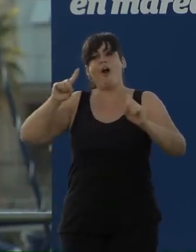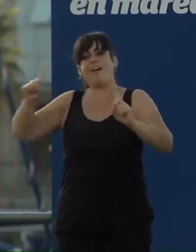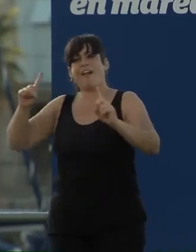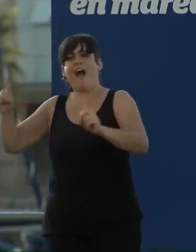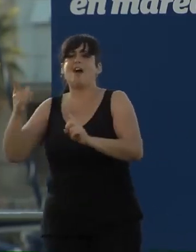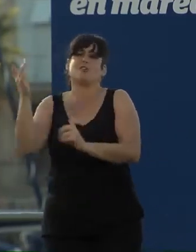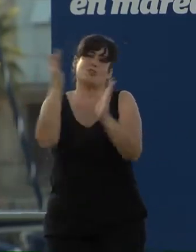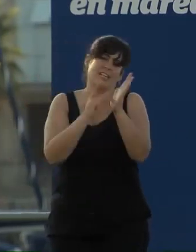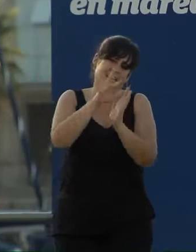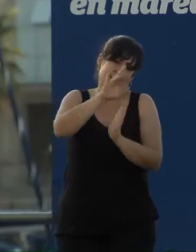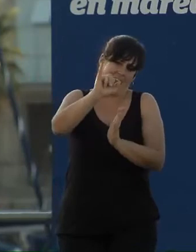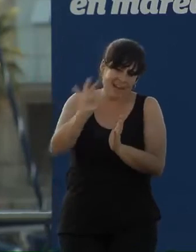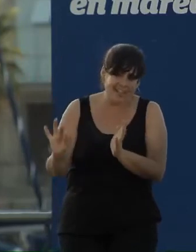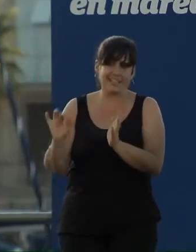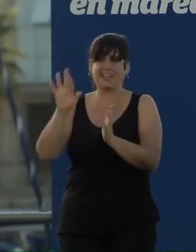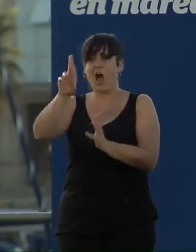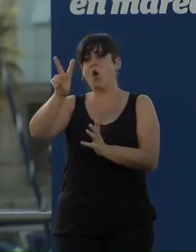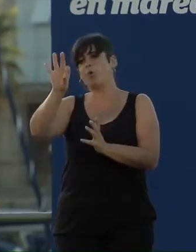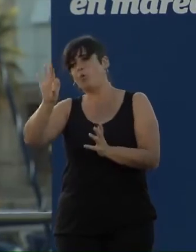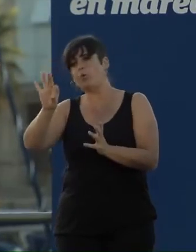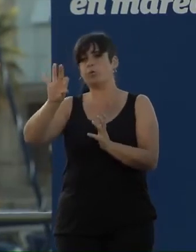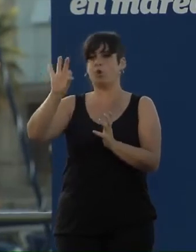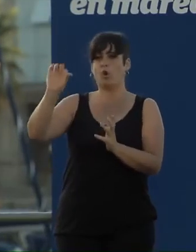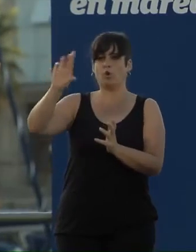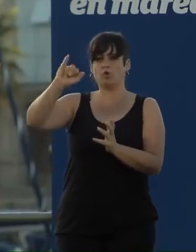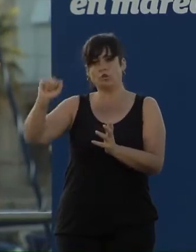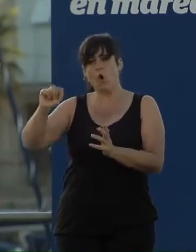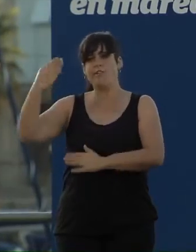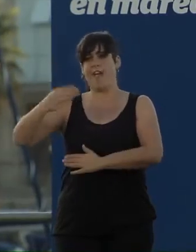bar de r deoria partido